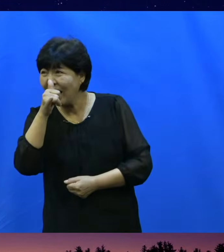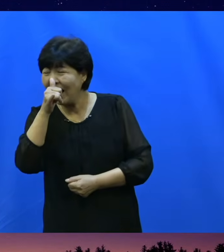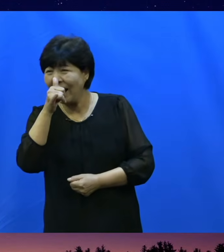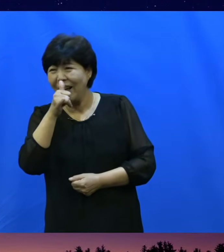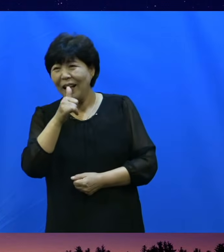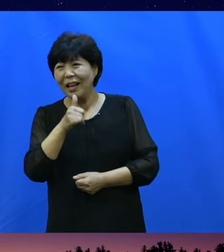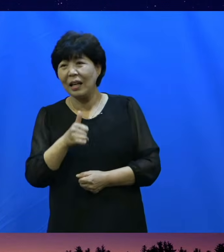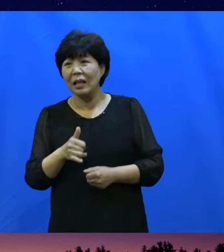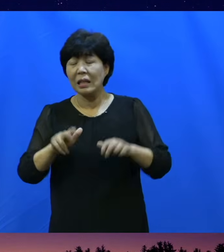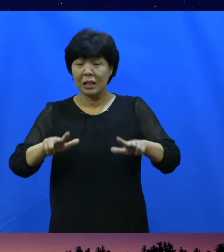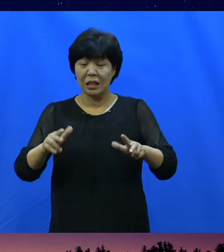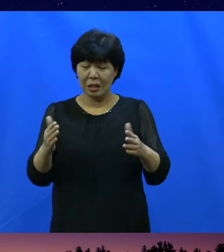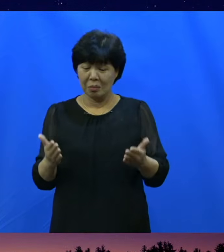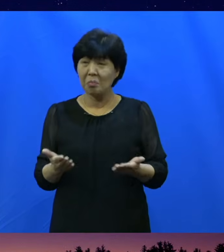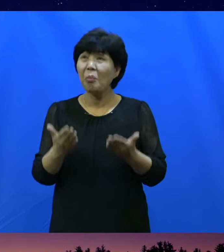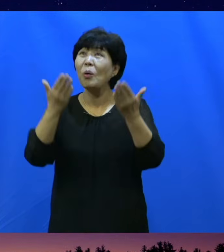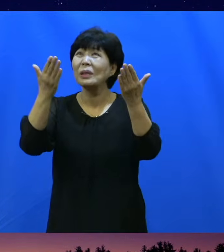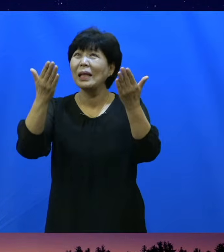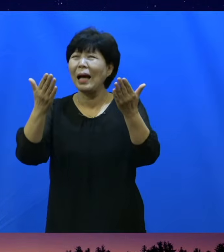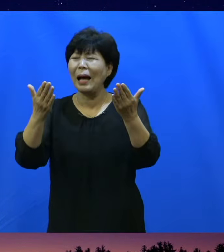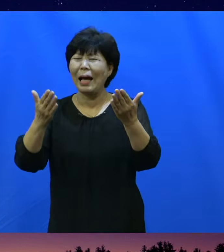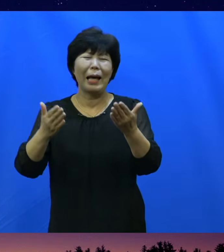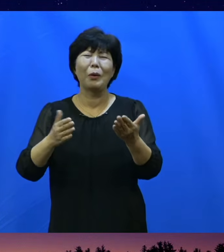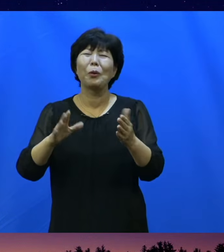지금 봉사하고 있는 거 집어쳐.